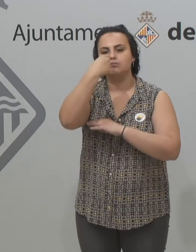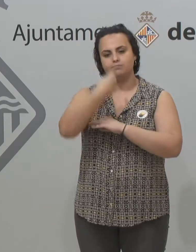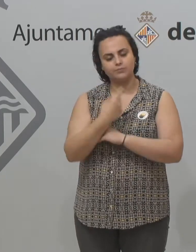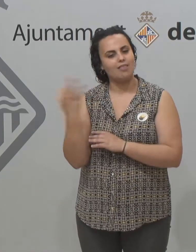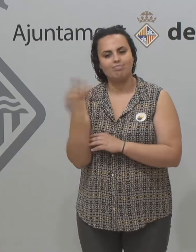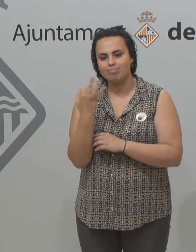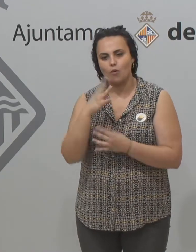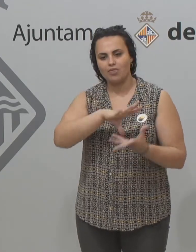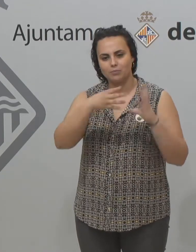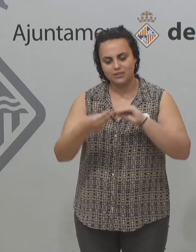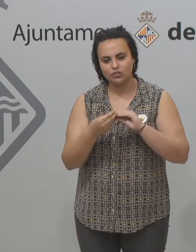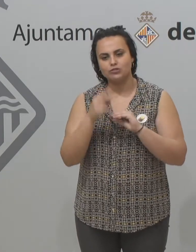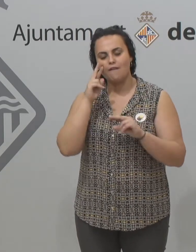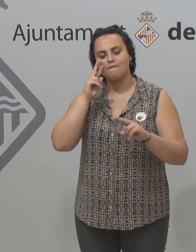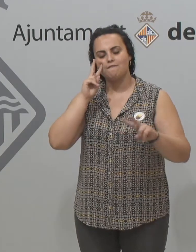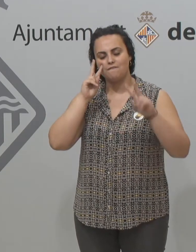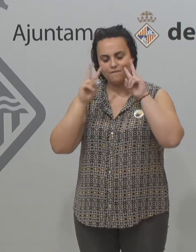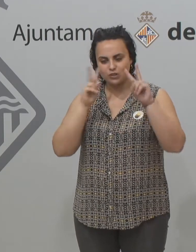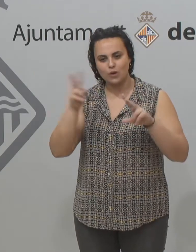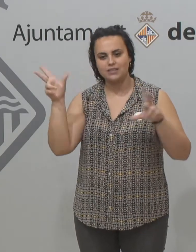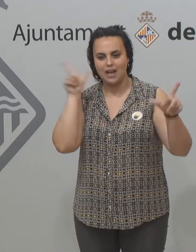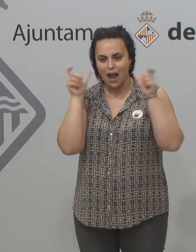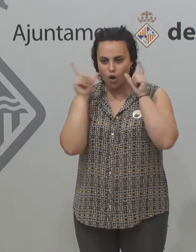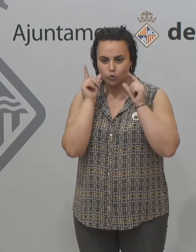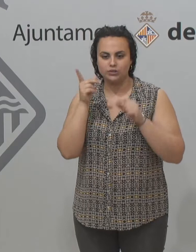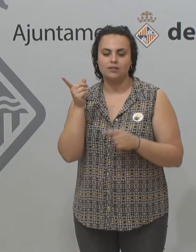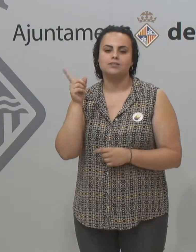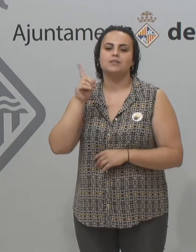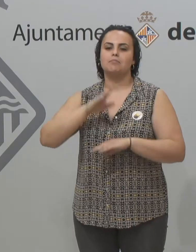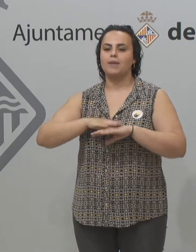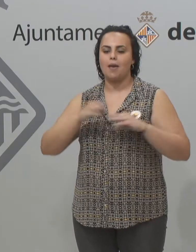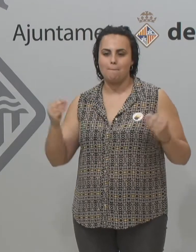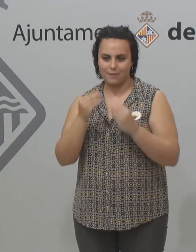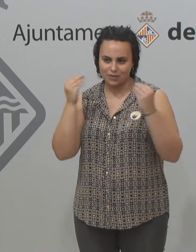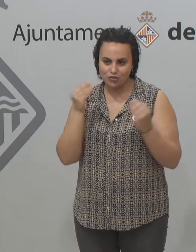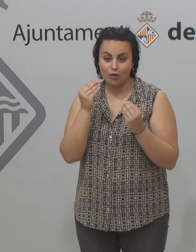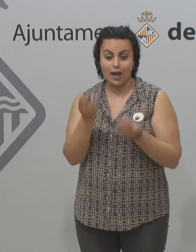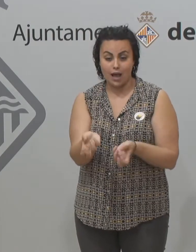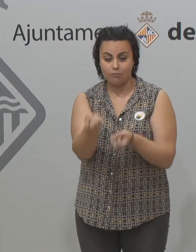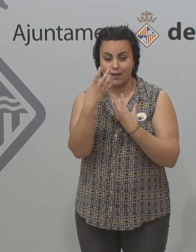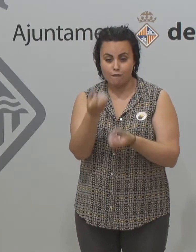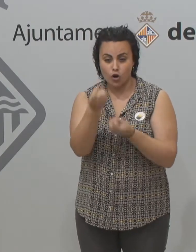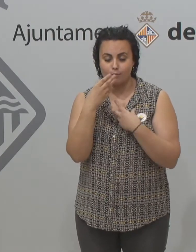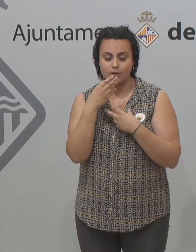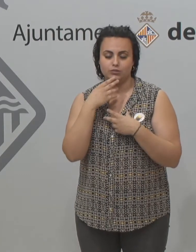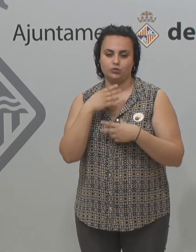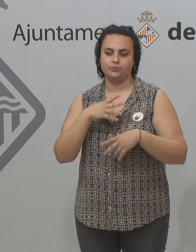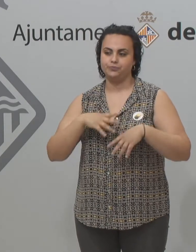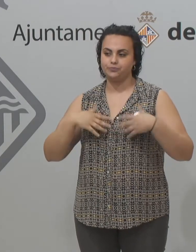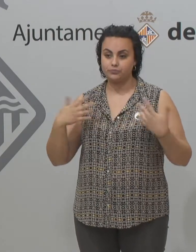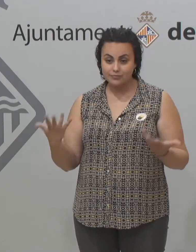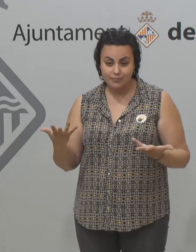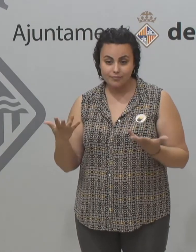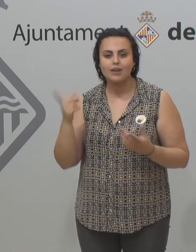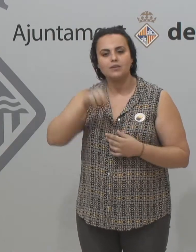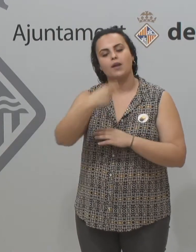i acústiques que permetin la millora en l'audició i en la recepció de la informació. I també estem obligats a tenir